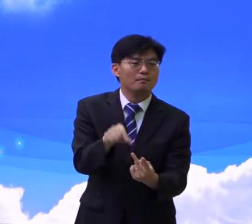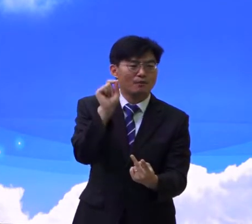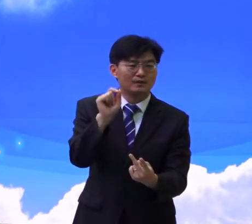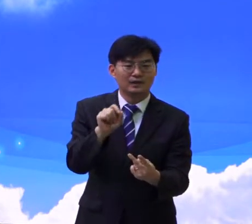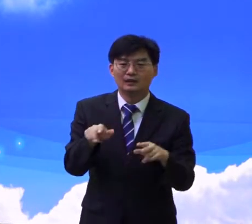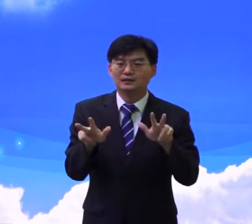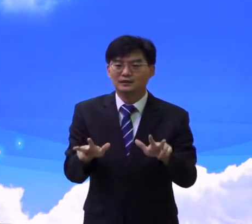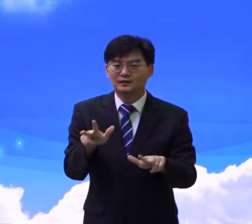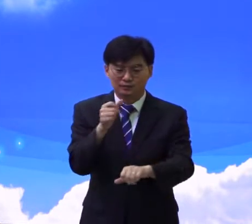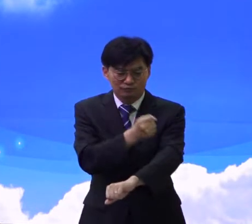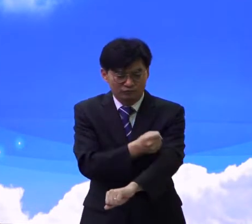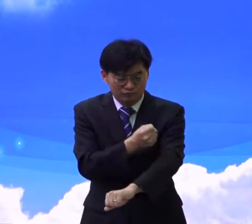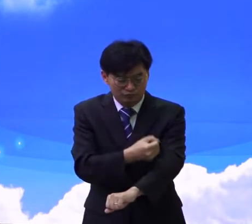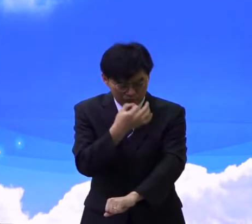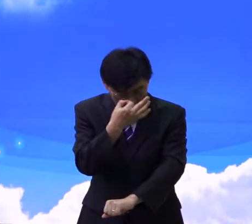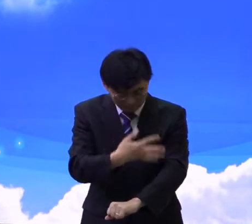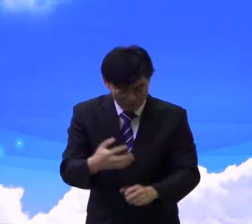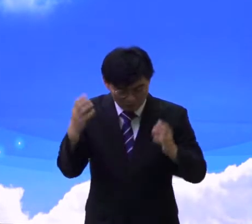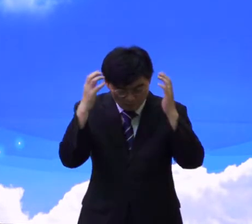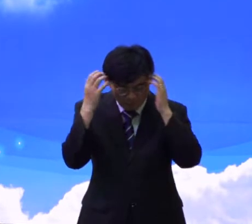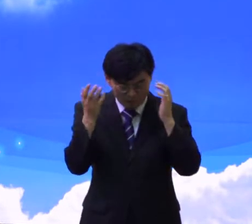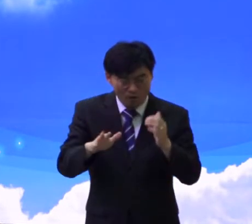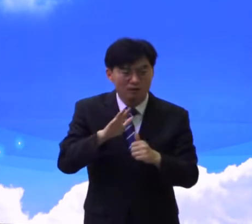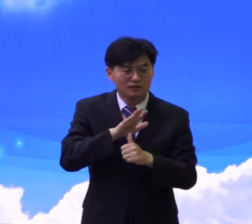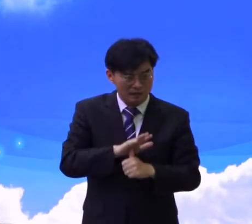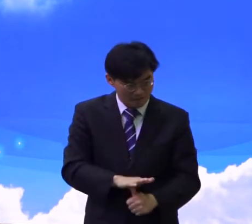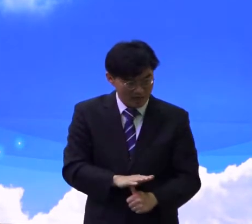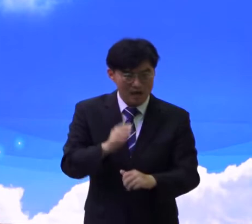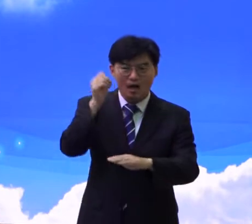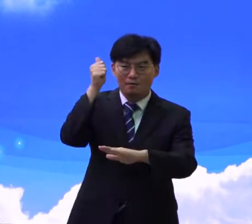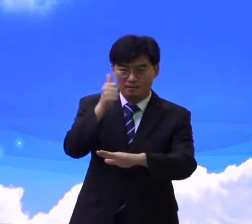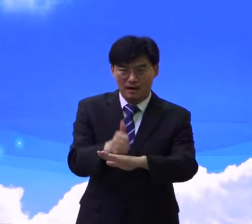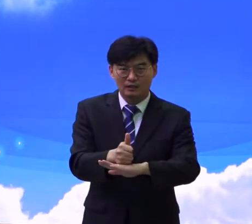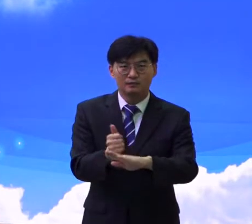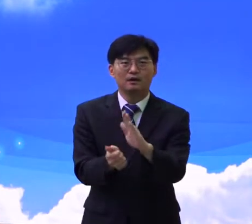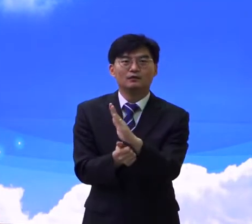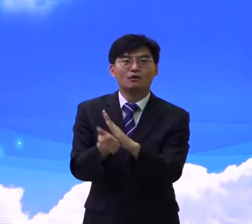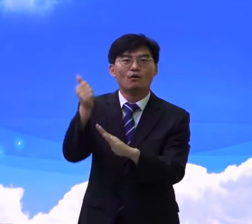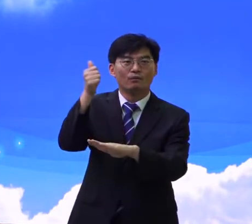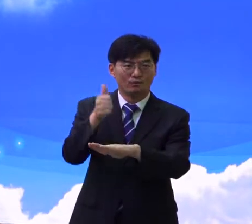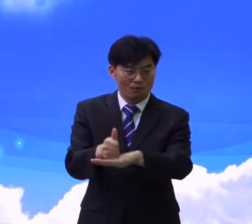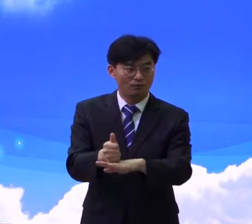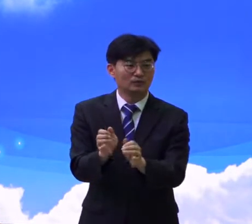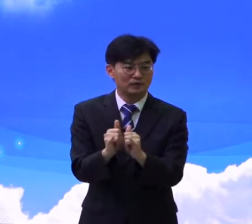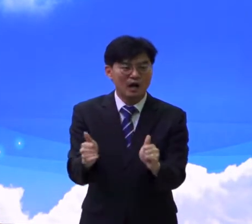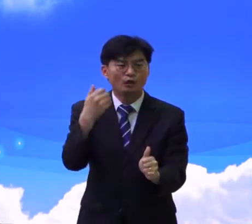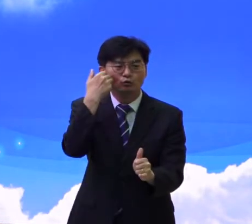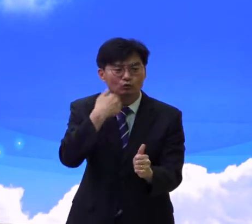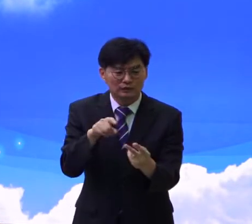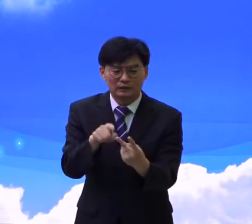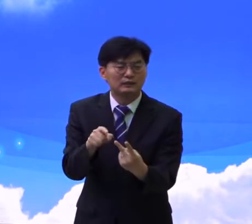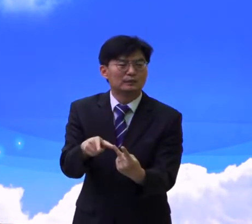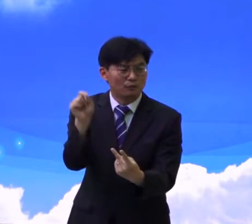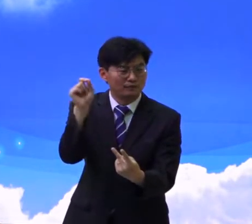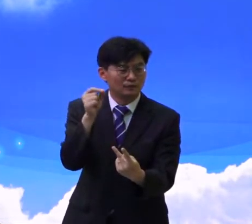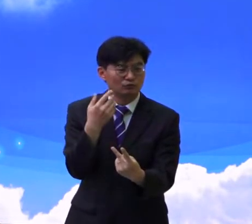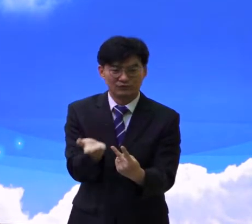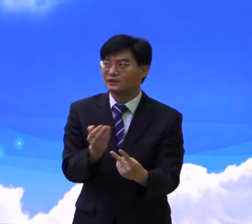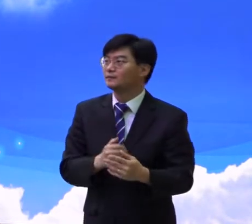매정한 채찍질 같이 느껴지기도 합니다. 그 말씀이 하나님이 주시는 대답이 5절인데요. 우리 5절 말씀도 같이 한번